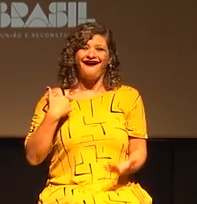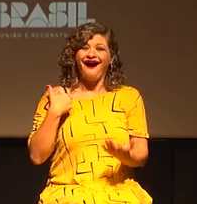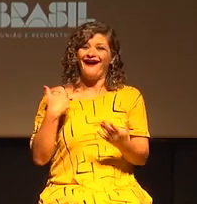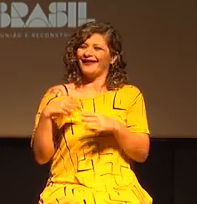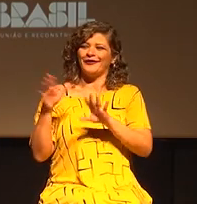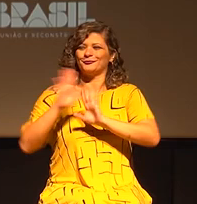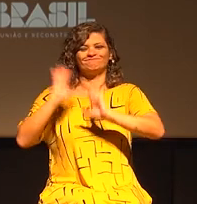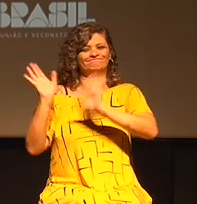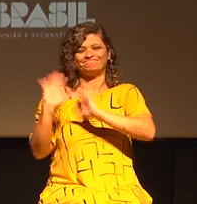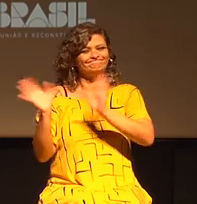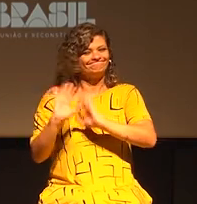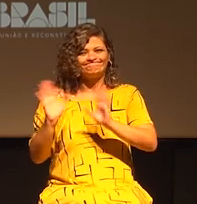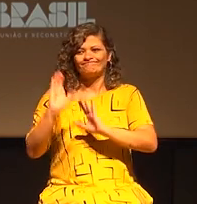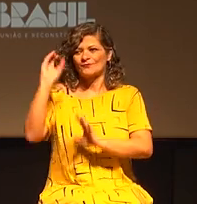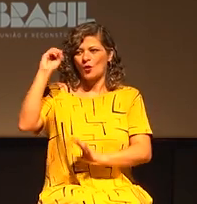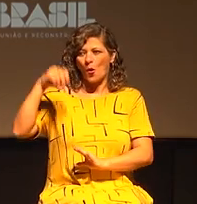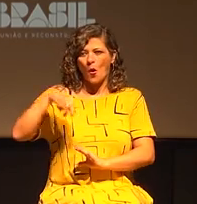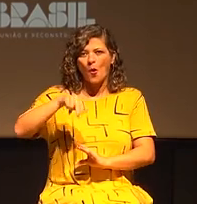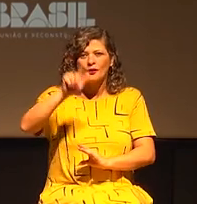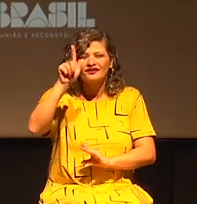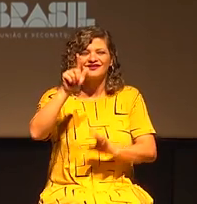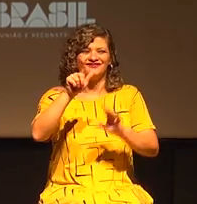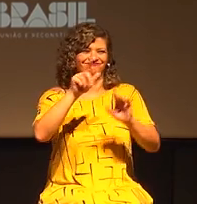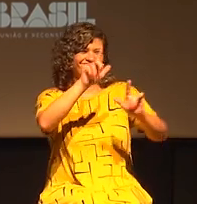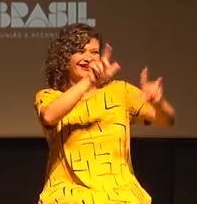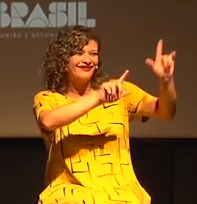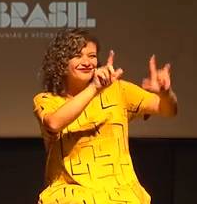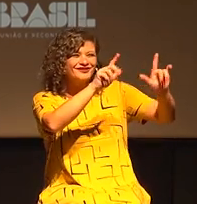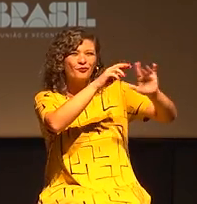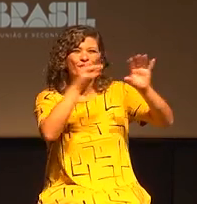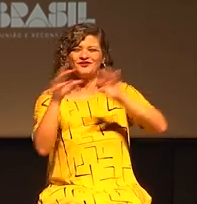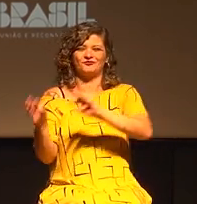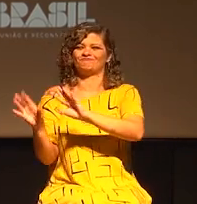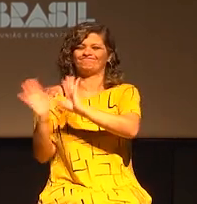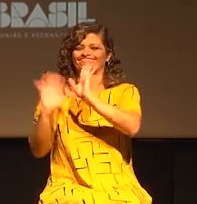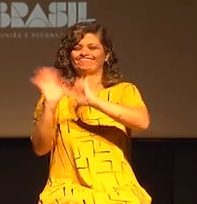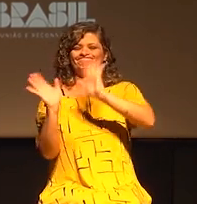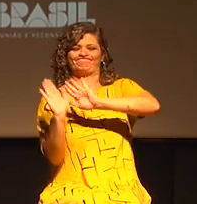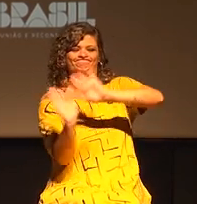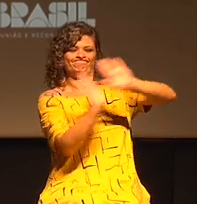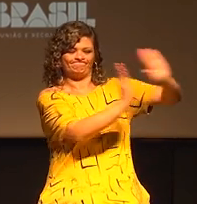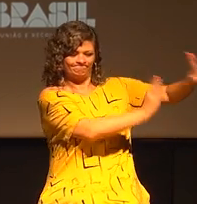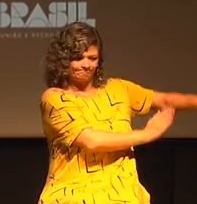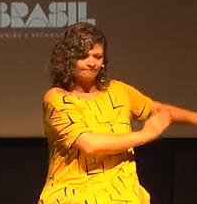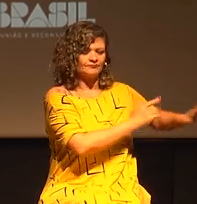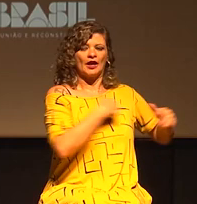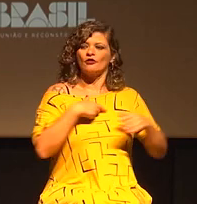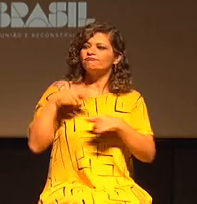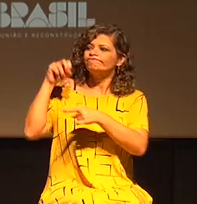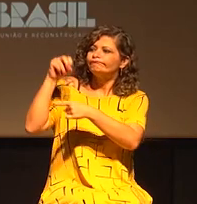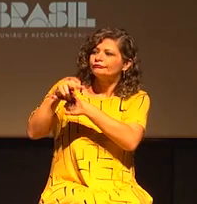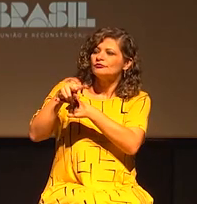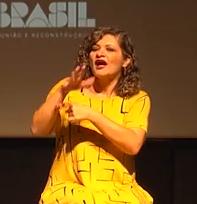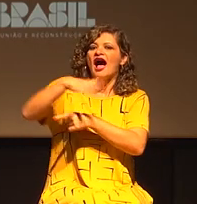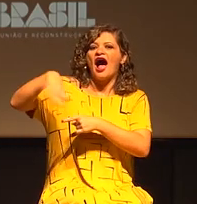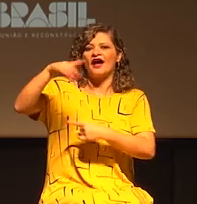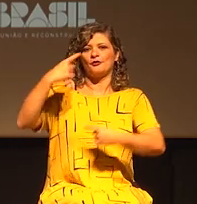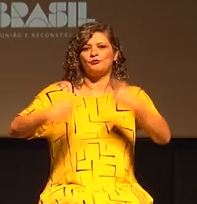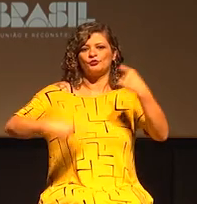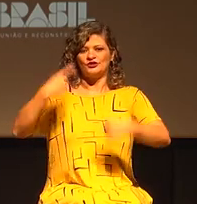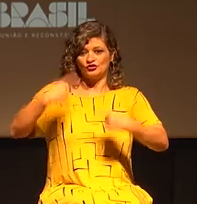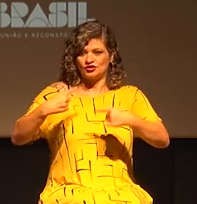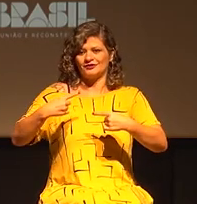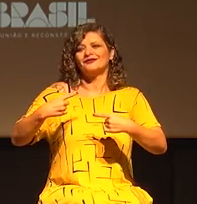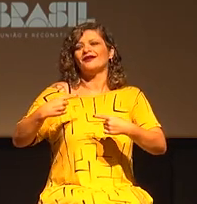setor privado na televisão para entrar na política e aí da área pública é um tesão mas também